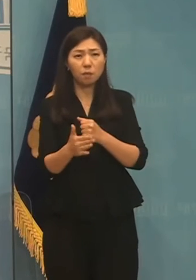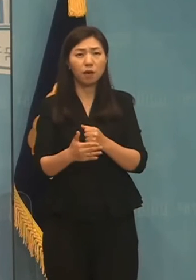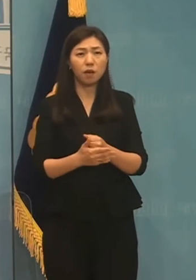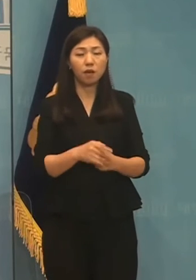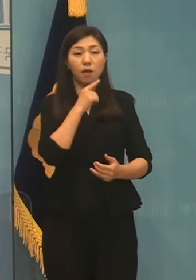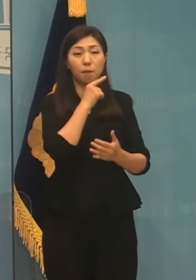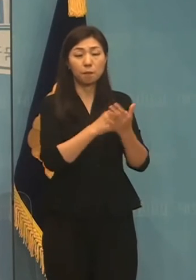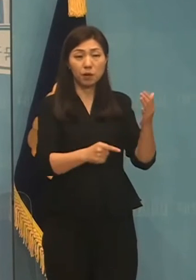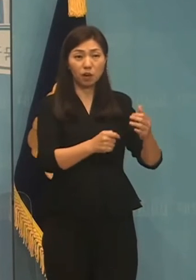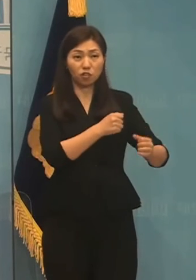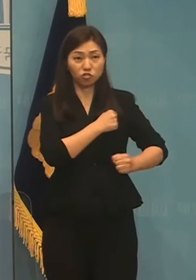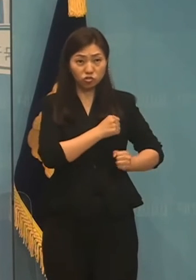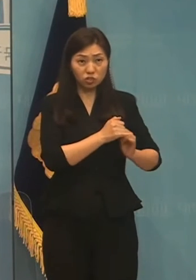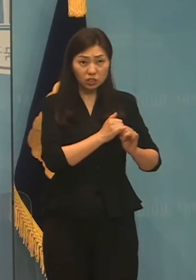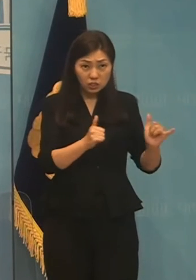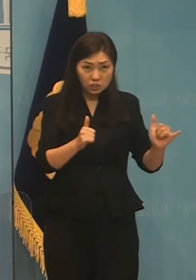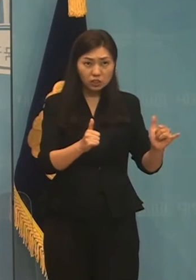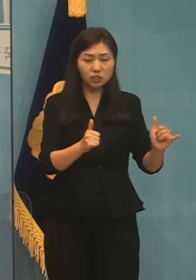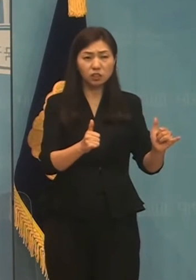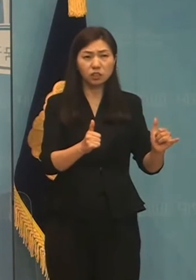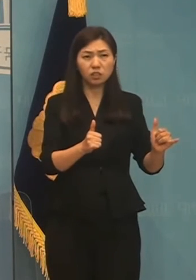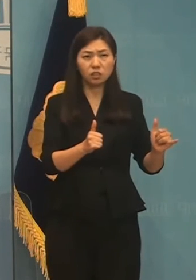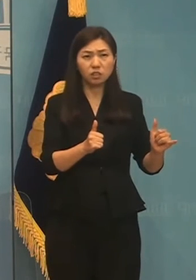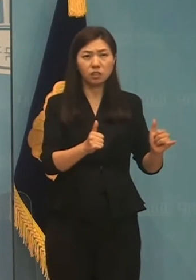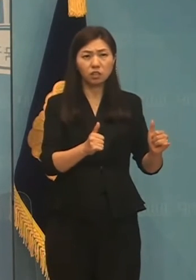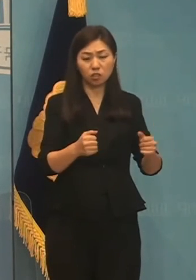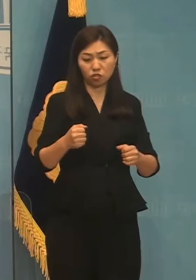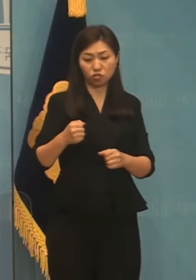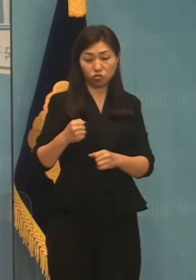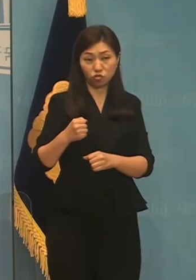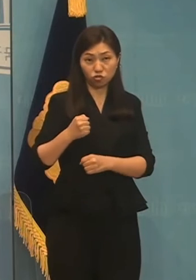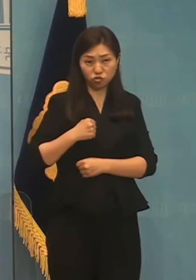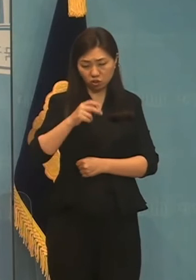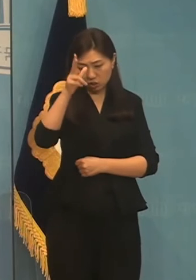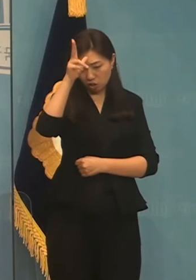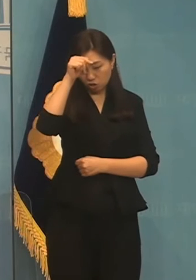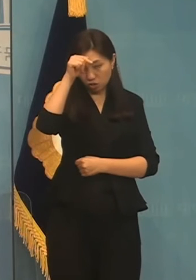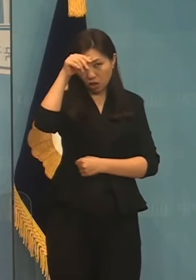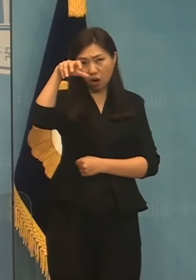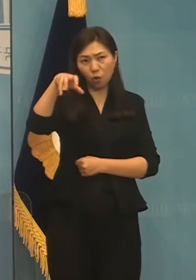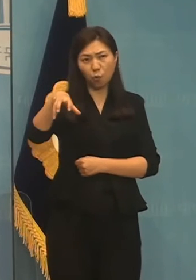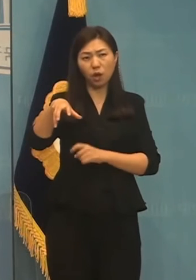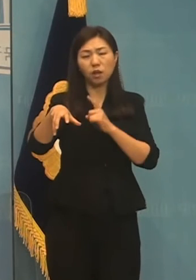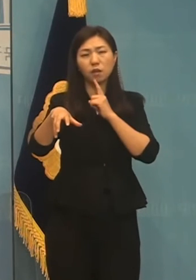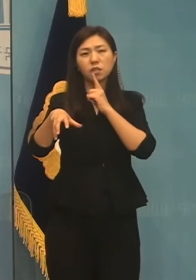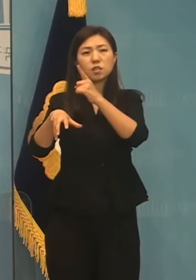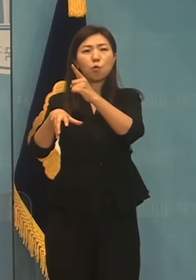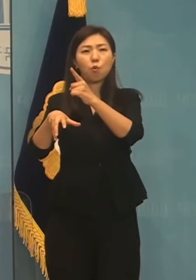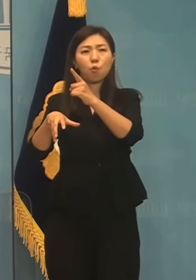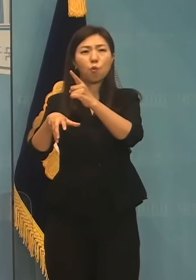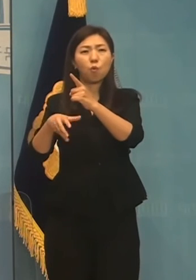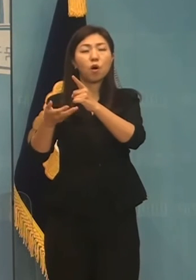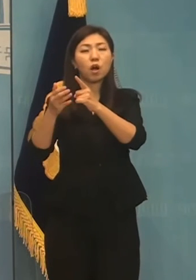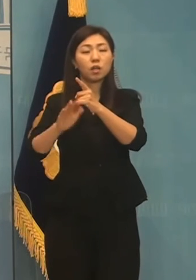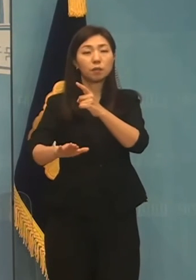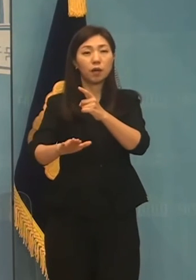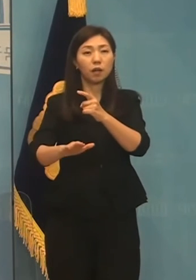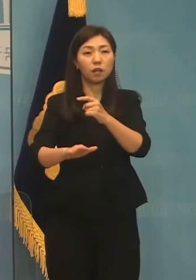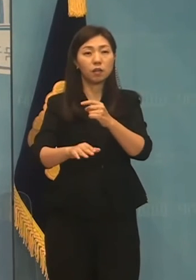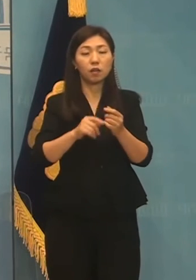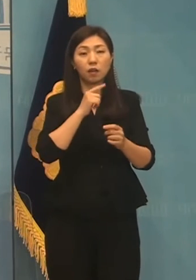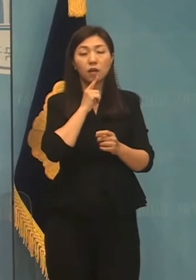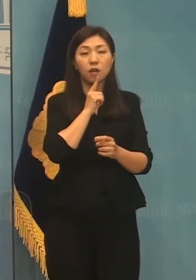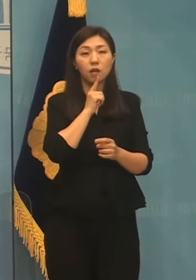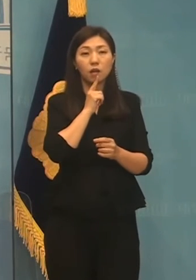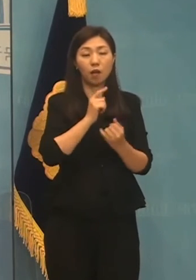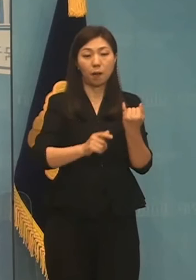흘리는 피 분이 군 경 분산형 살 때 대에 신고했지만 가해자 수면도